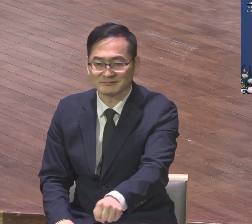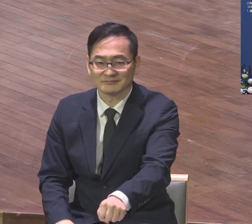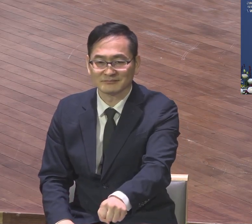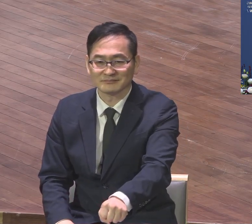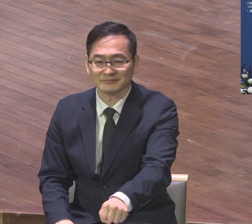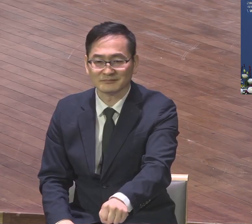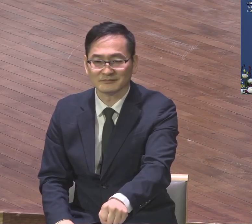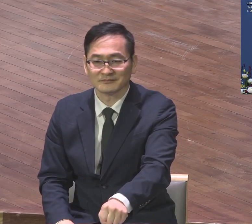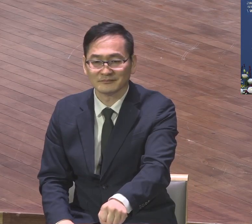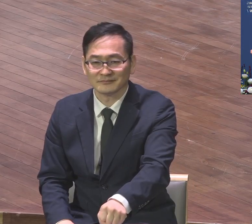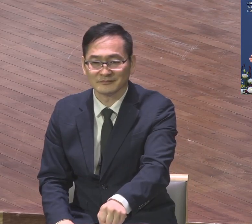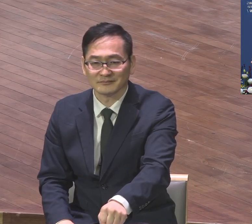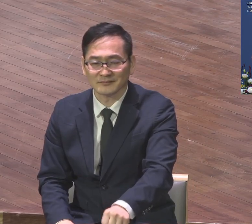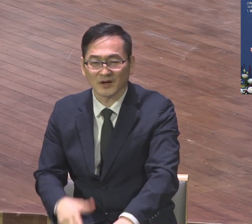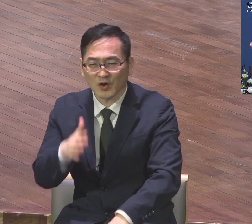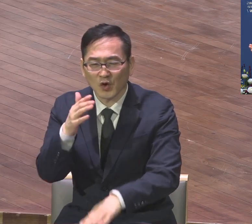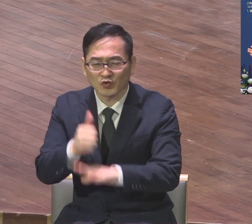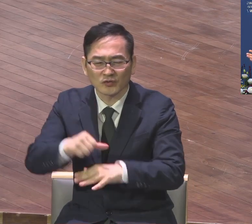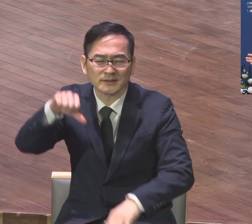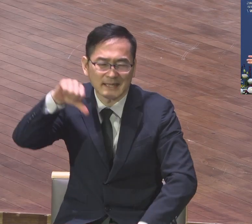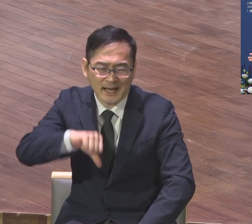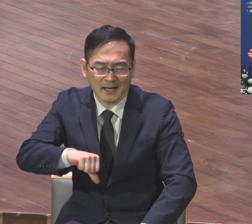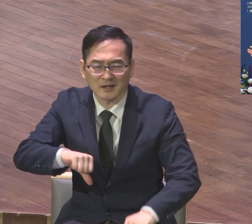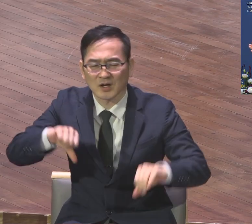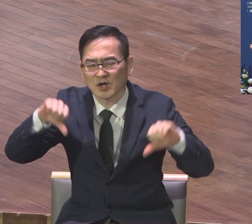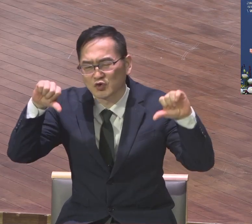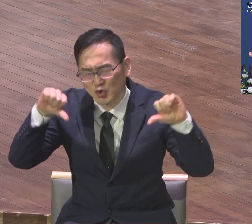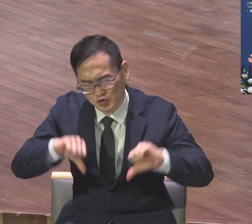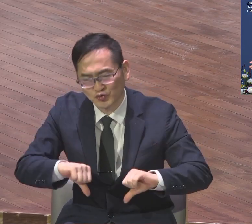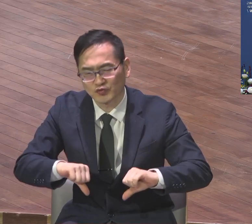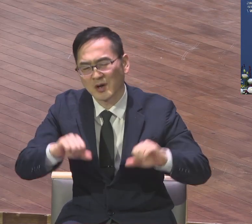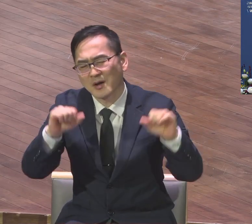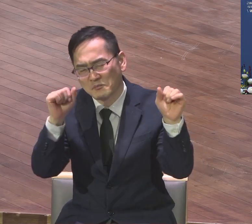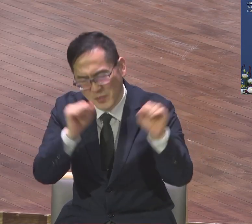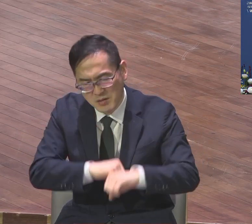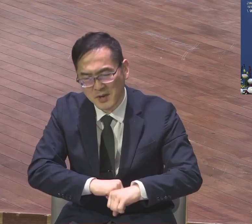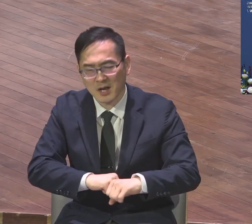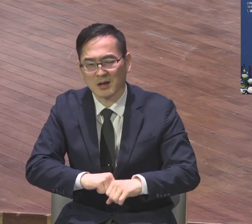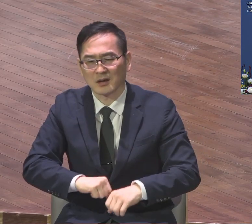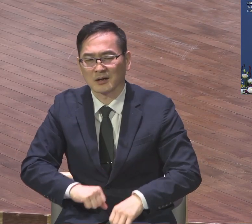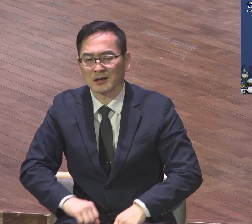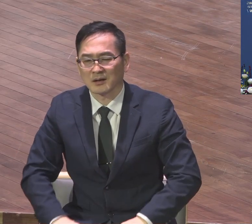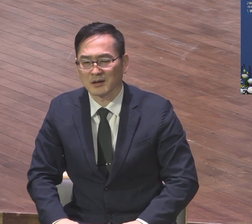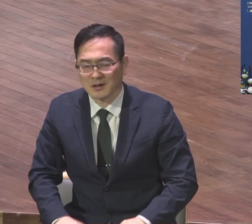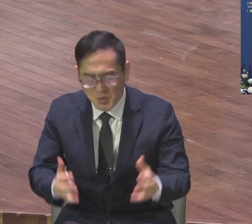재앙 저주, 결말은 다 멸망이에요. 멸망.